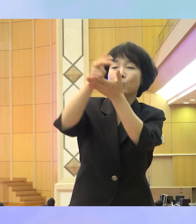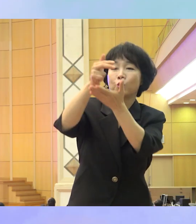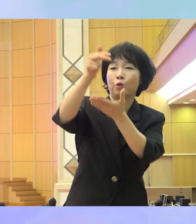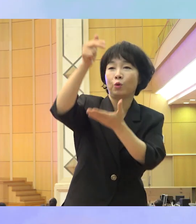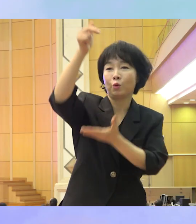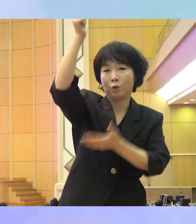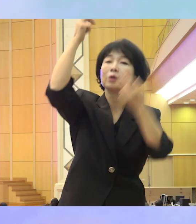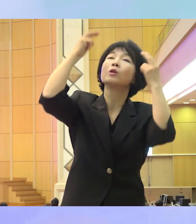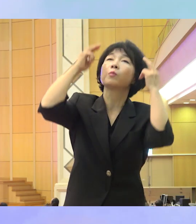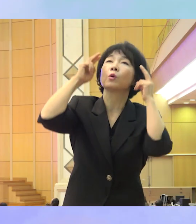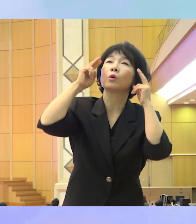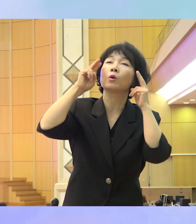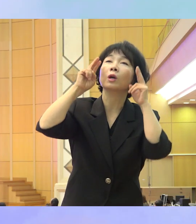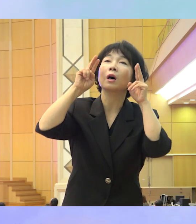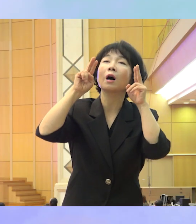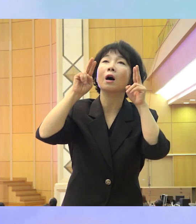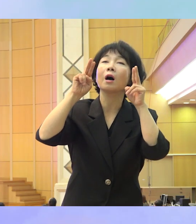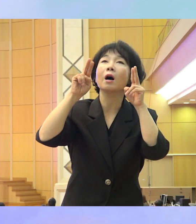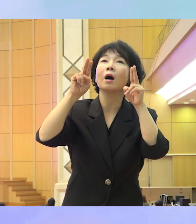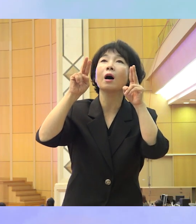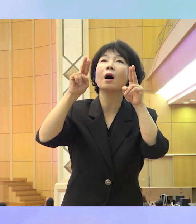들어 주를